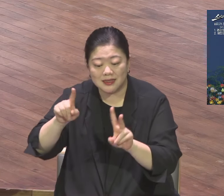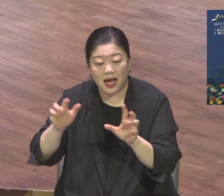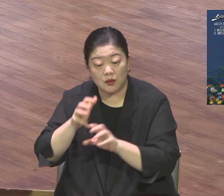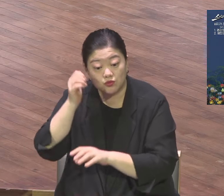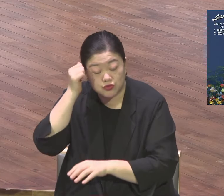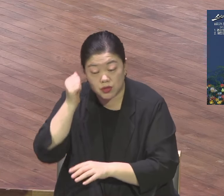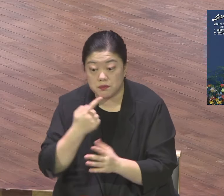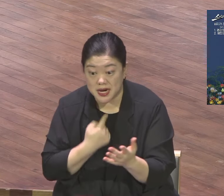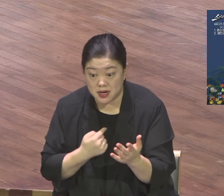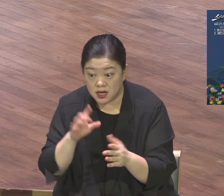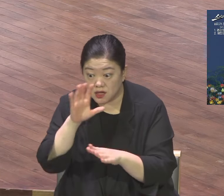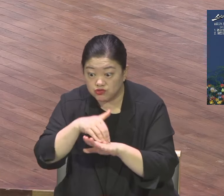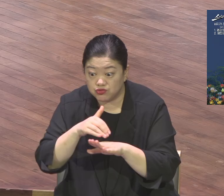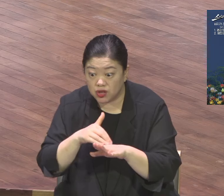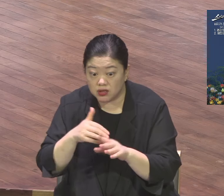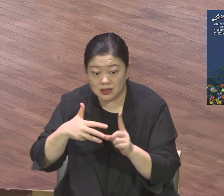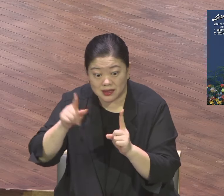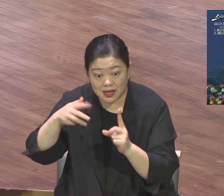절대 못하도록.